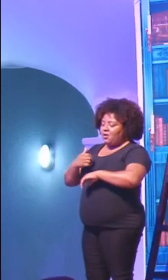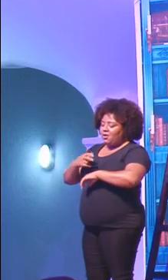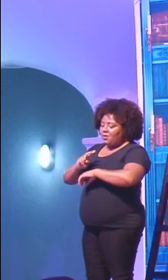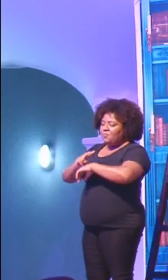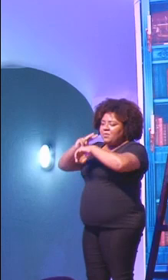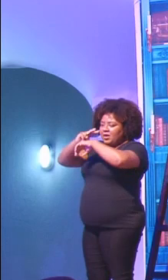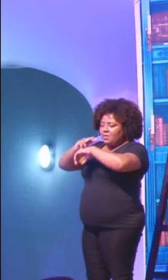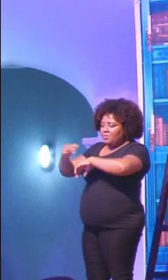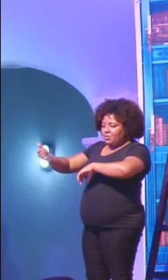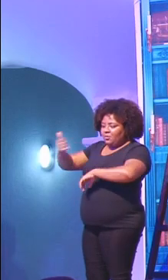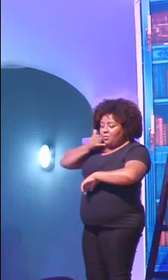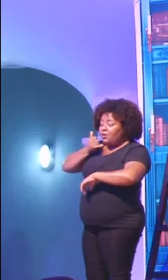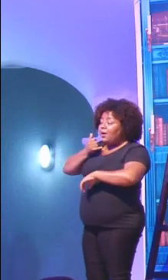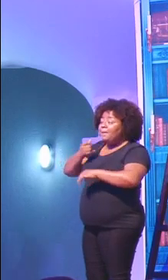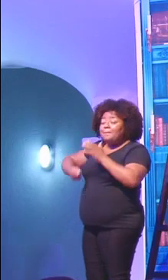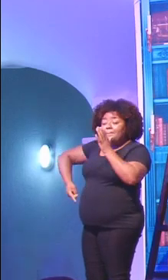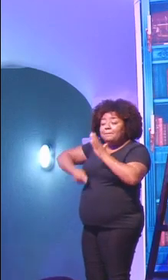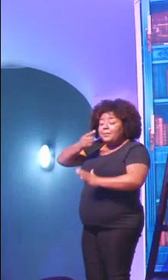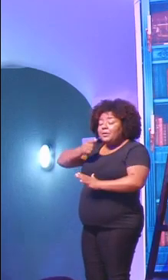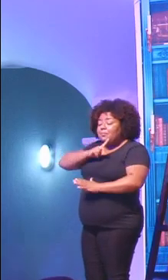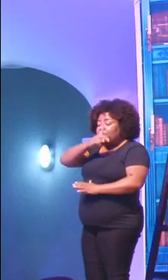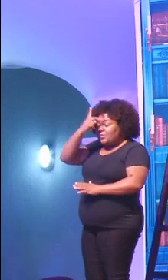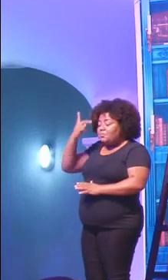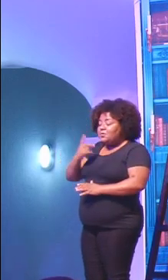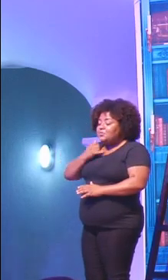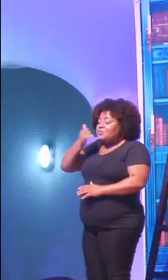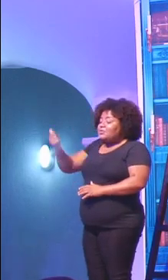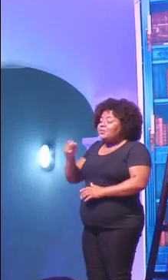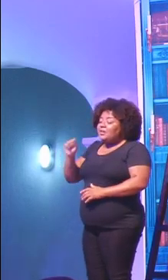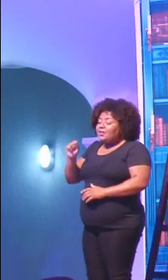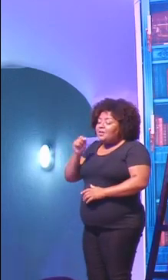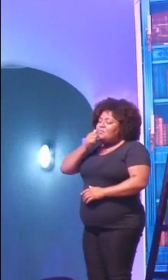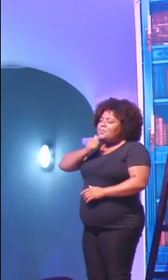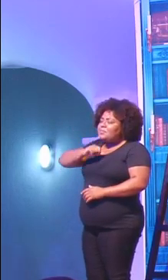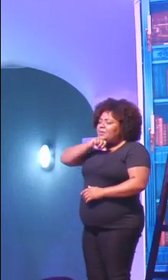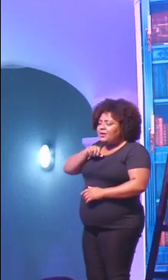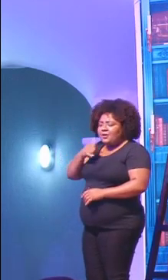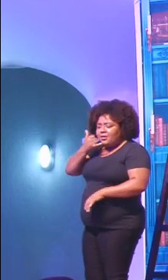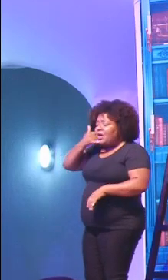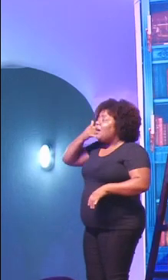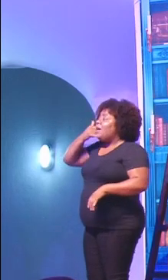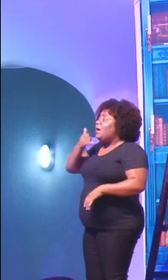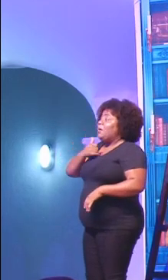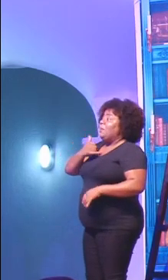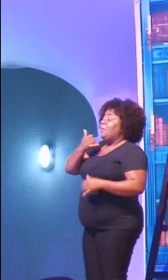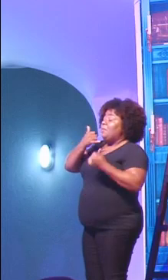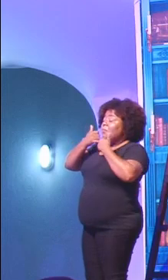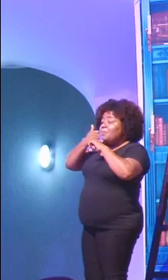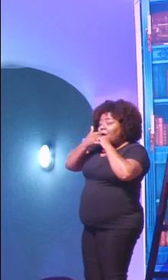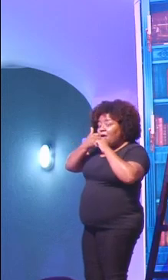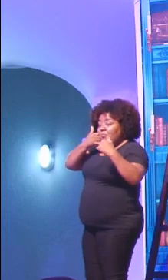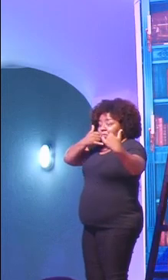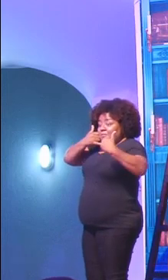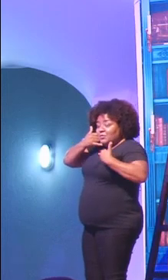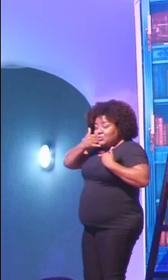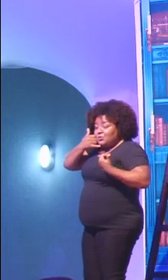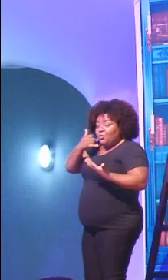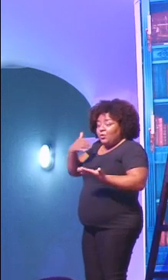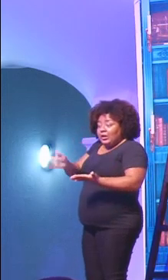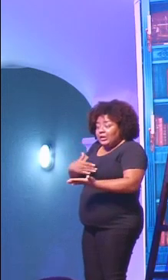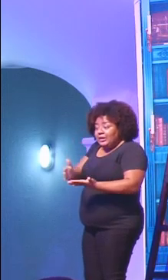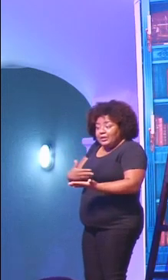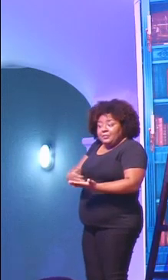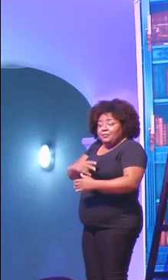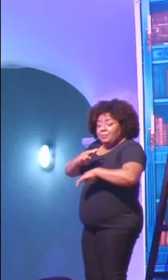estava no meio da rua. E aí eu liguei: minha mãe, eu recebi a notícia que meu livro foi